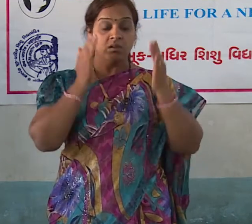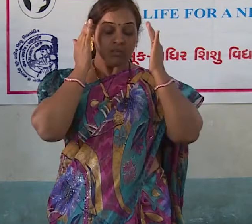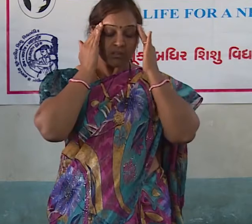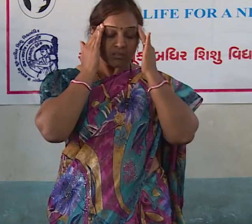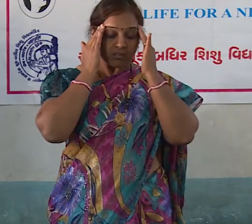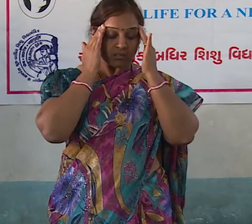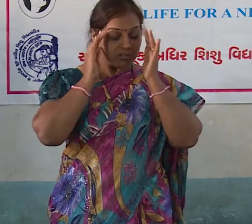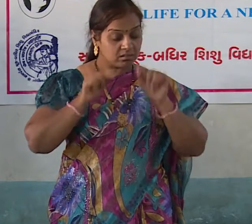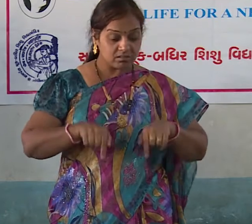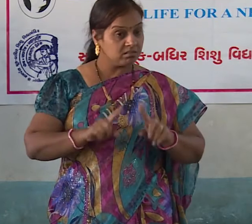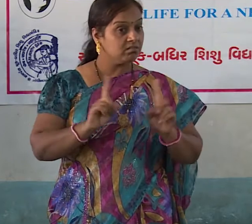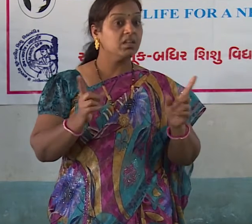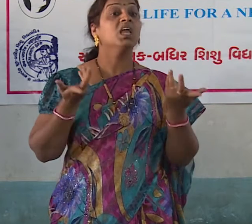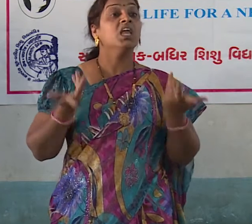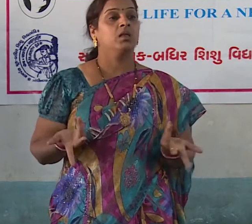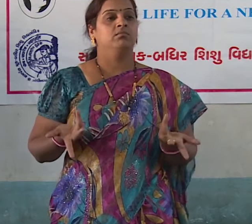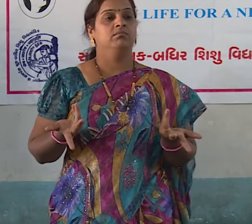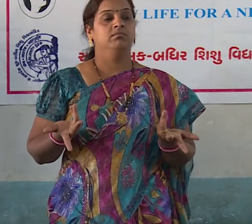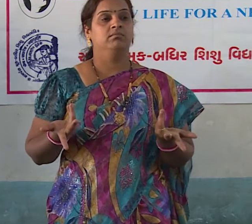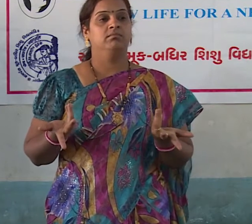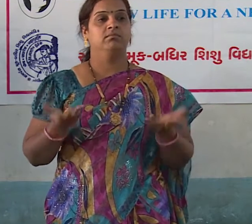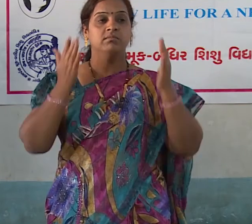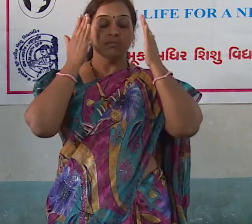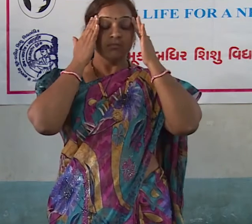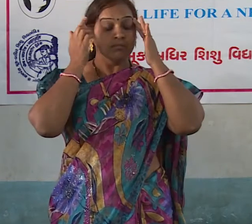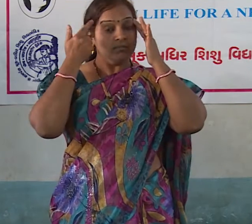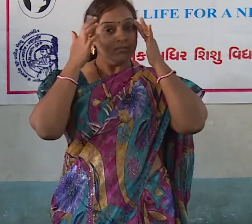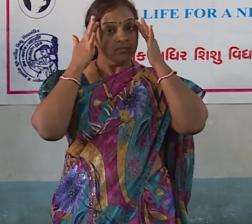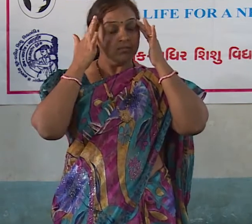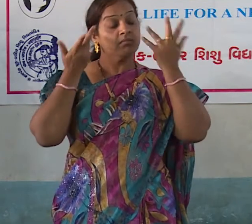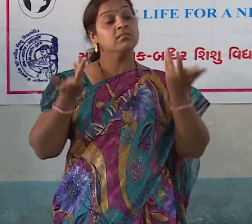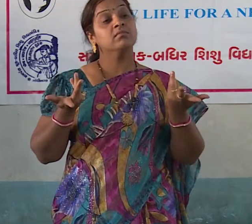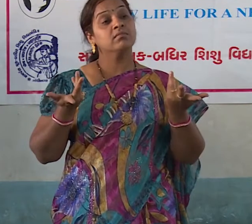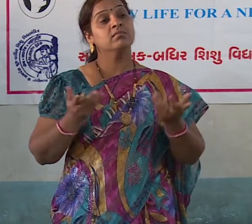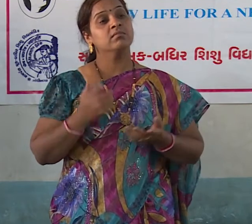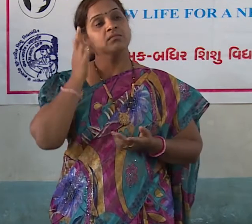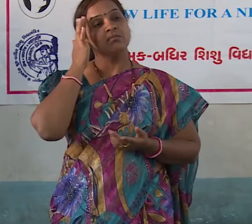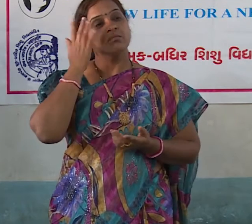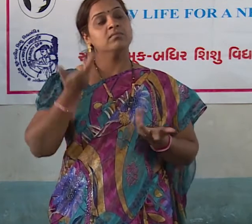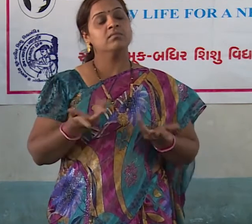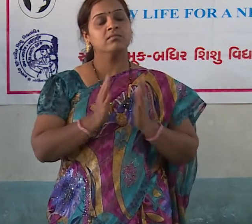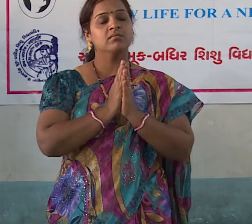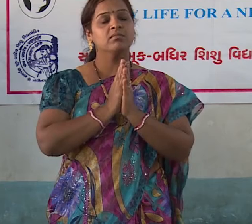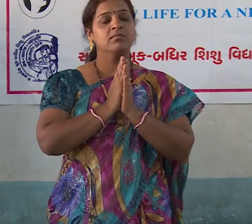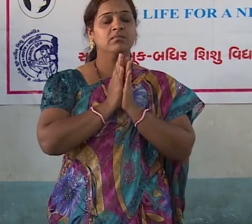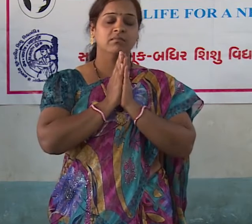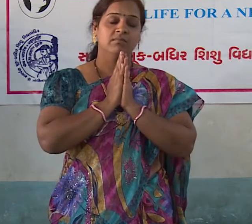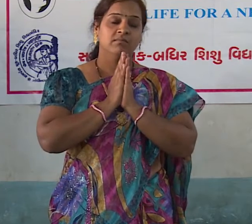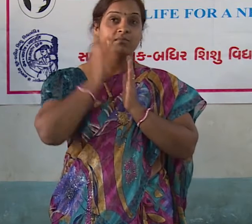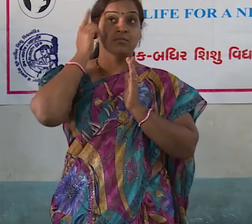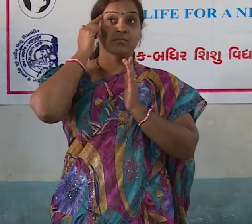नहीं, क्यों? जब हम भगवान को याद करते हैं तो मन नहीं टिकता है,